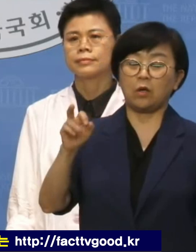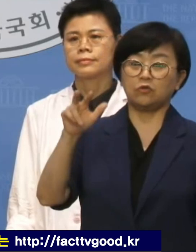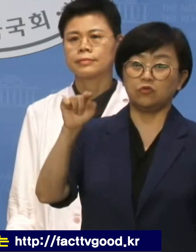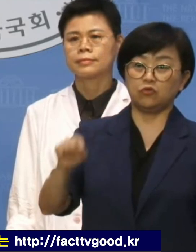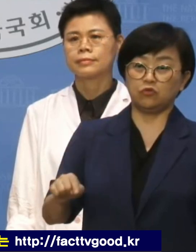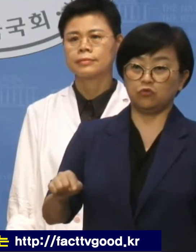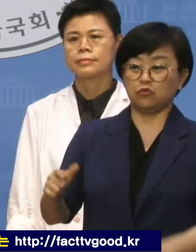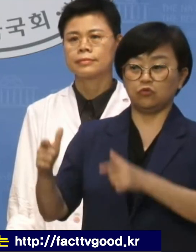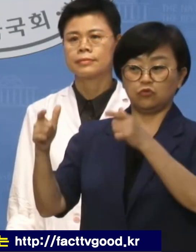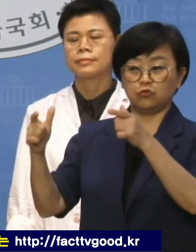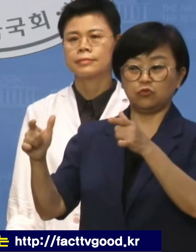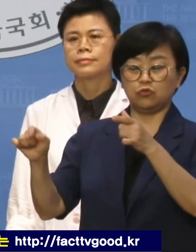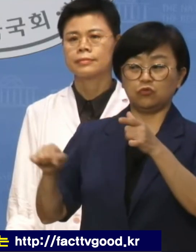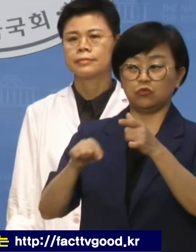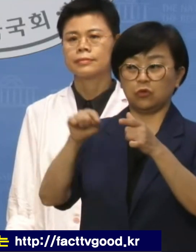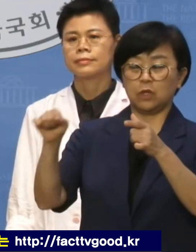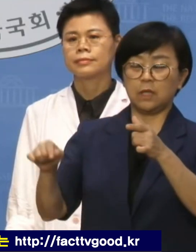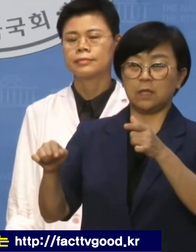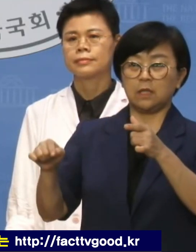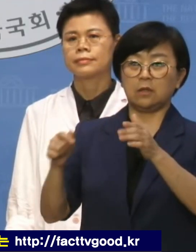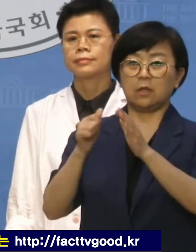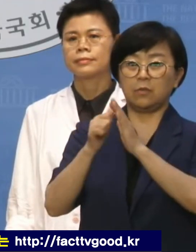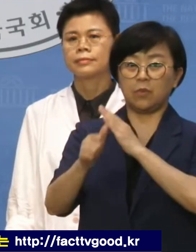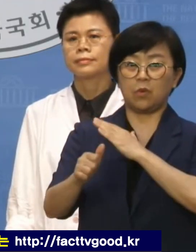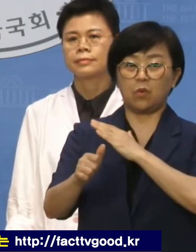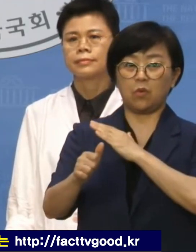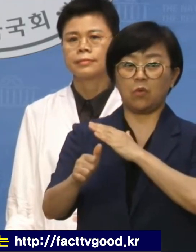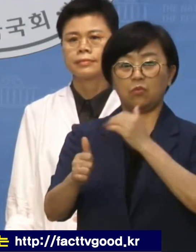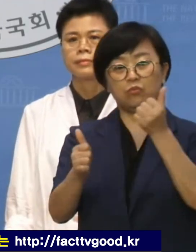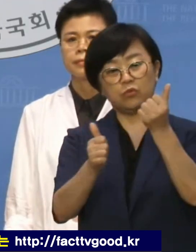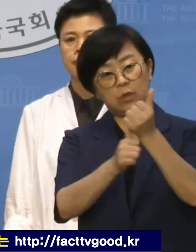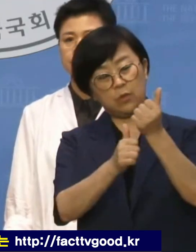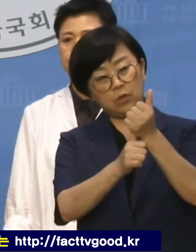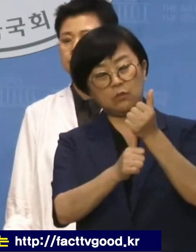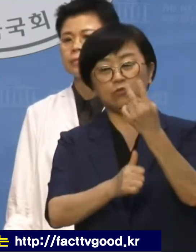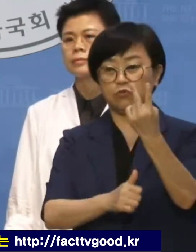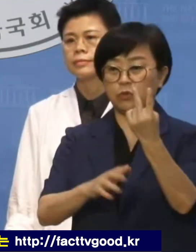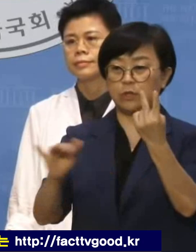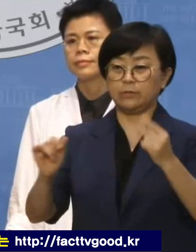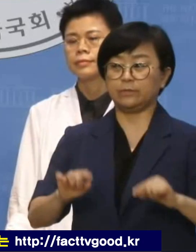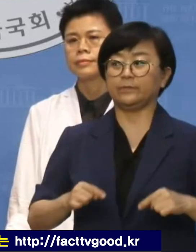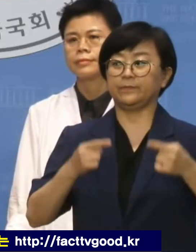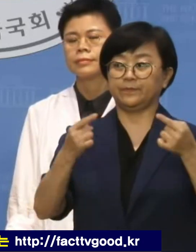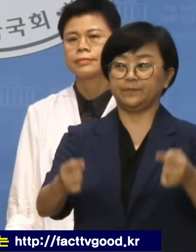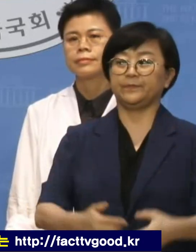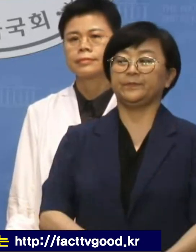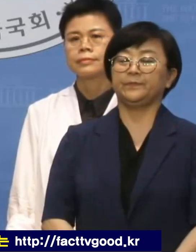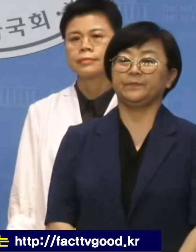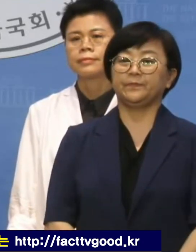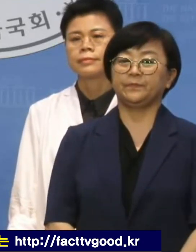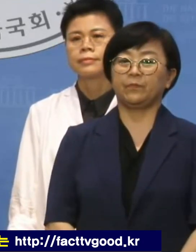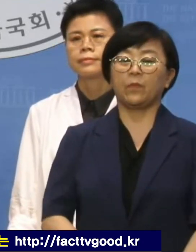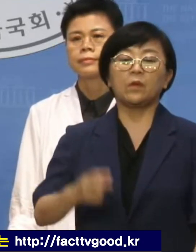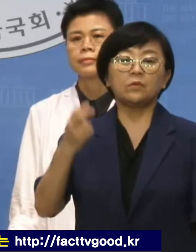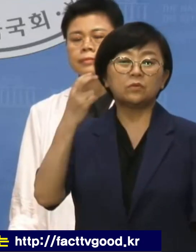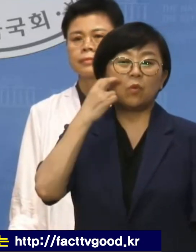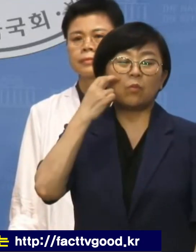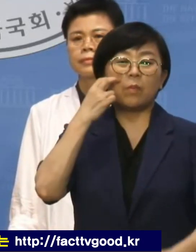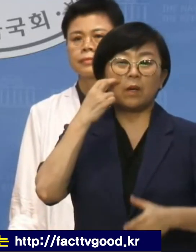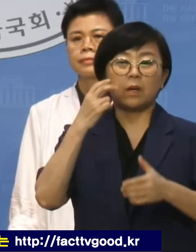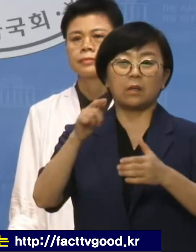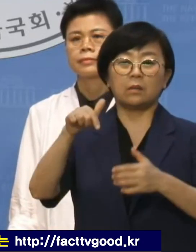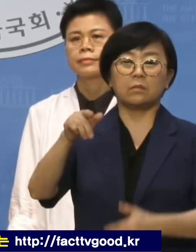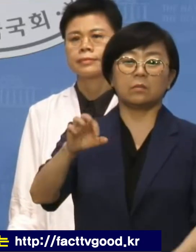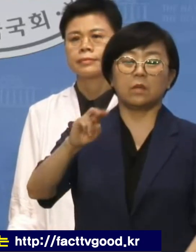주민 모임에 김태엽 대표님, 최수환 부대표님 참여해 주셨습니다. 예, 저쪽에 계시네요. 그리고 송파,